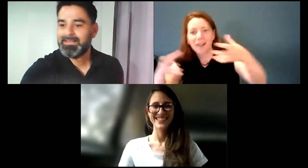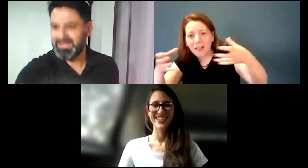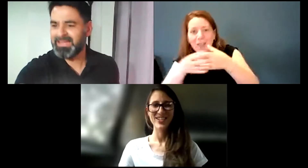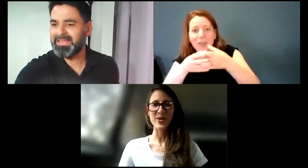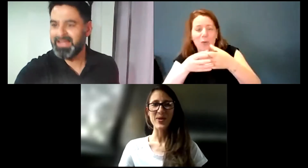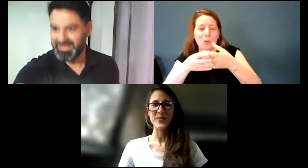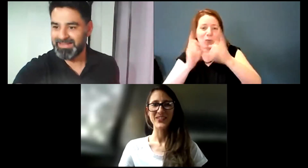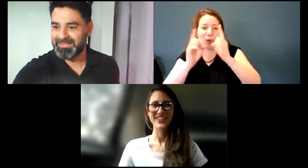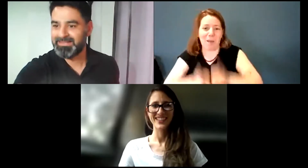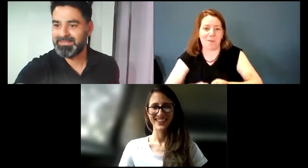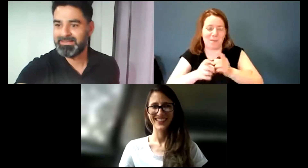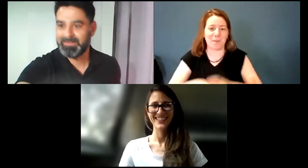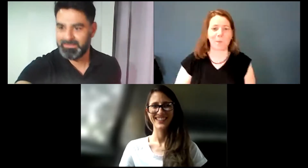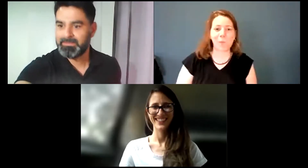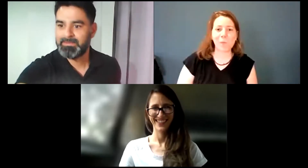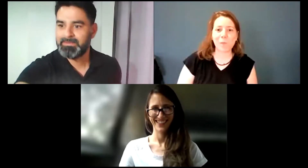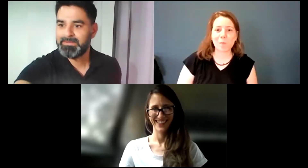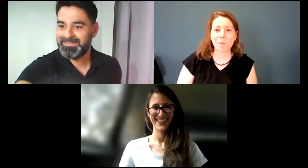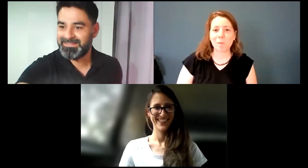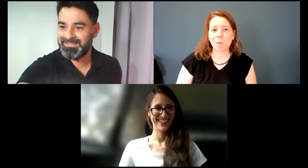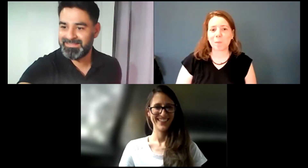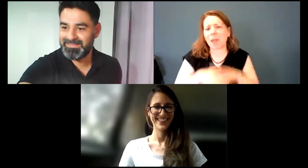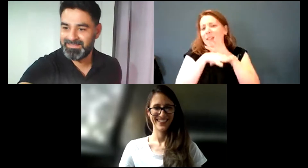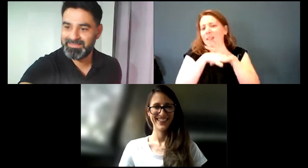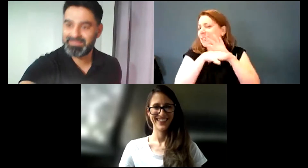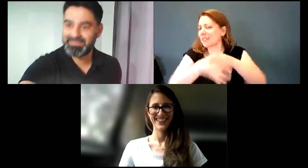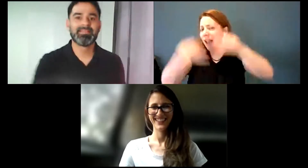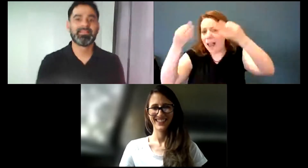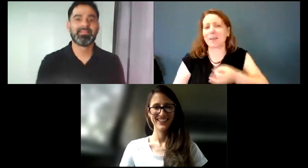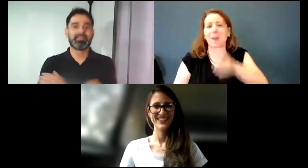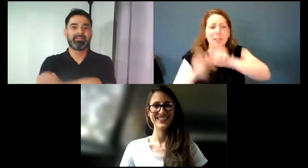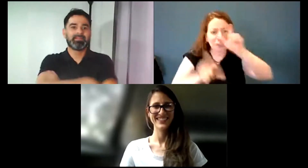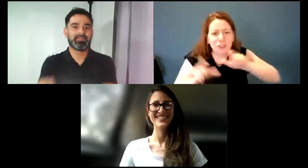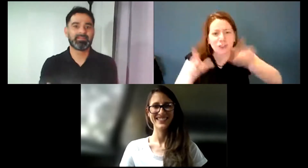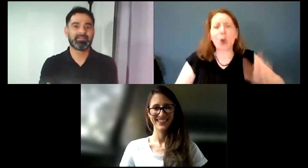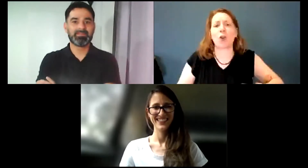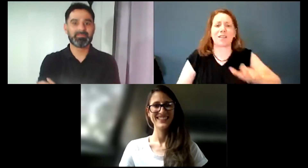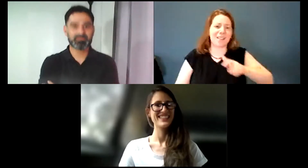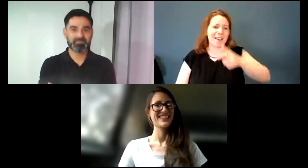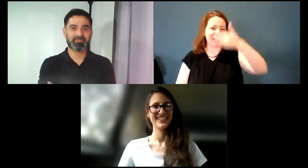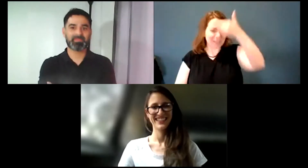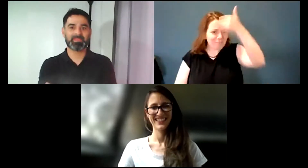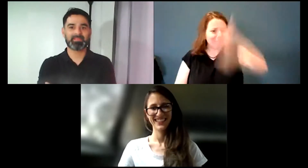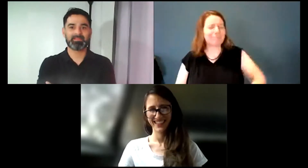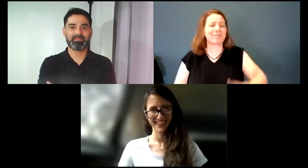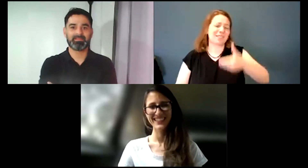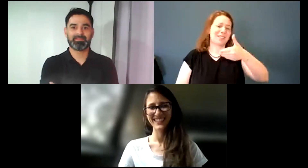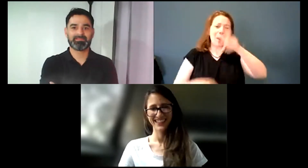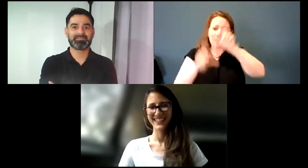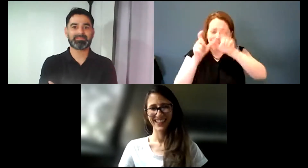Excelente. Lo sabemos. Excelentes, excelentes Amoroso. Personas, excelentes seres humanos, excelentes docentes.